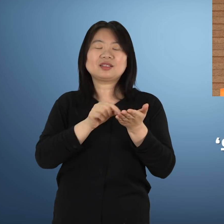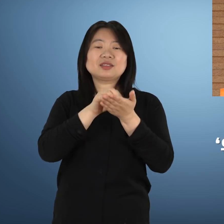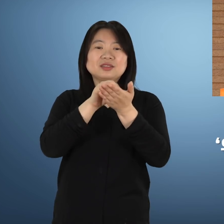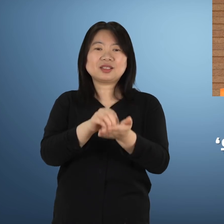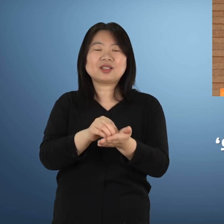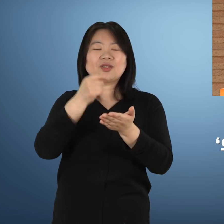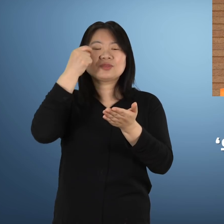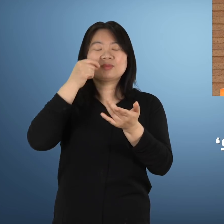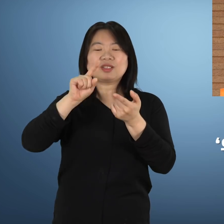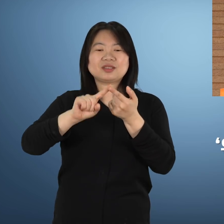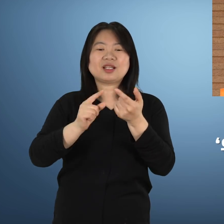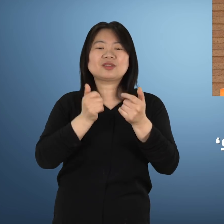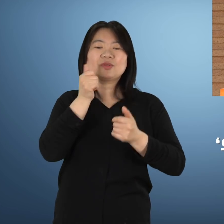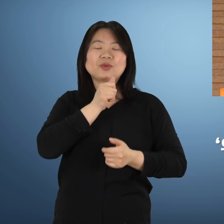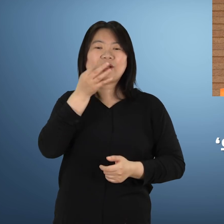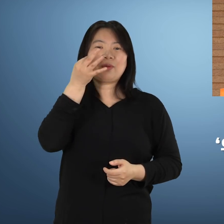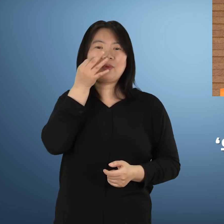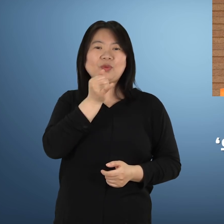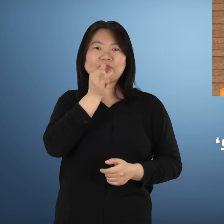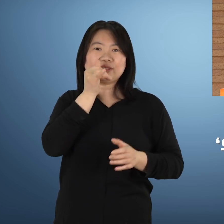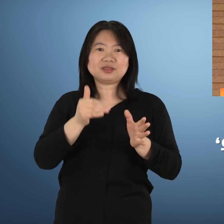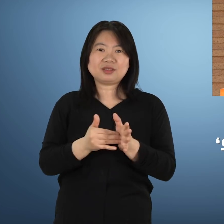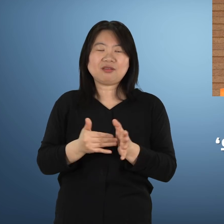눈물을 소개해 드리겠습니다.